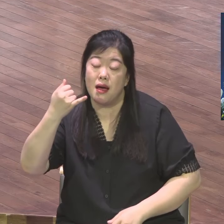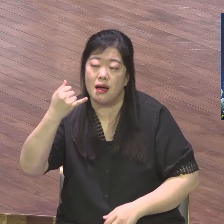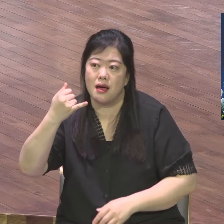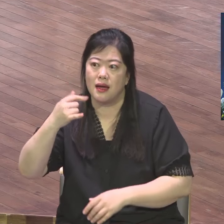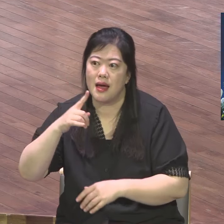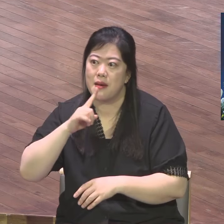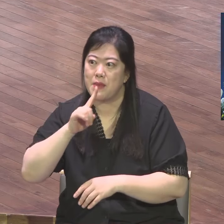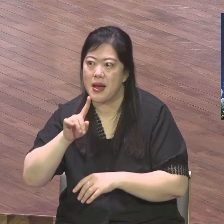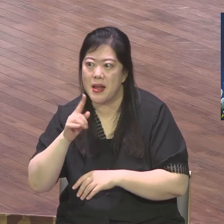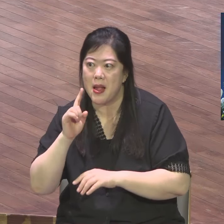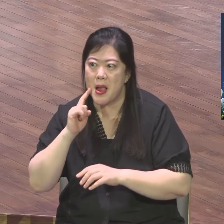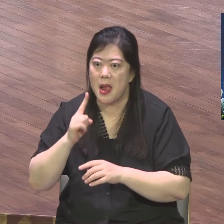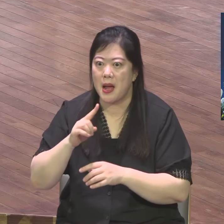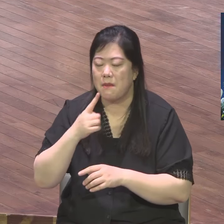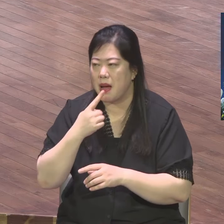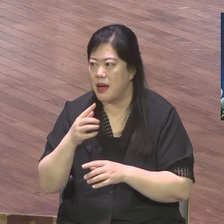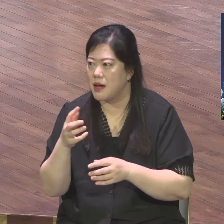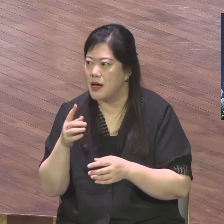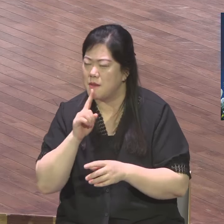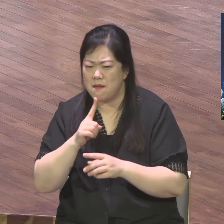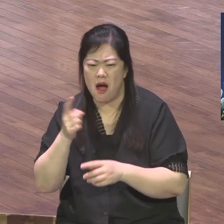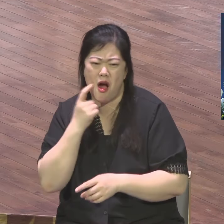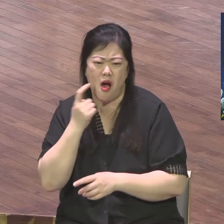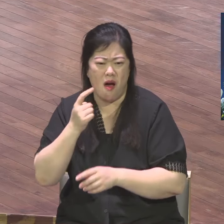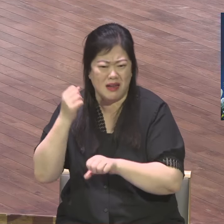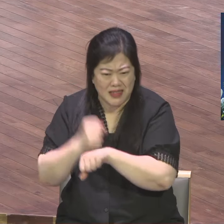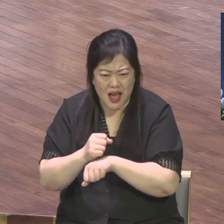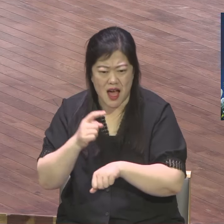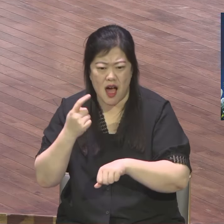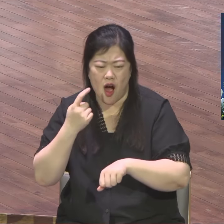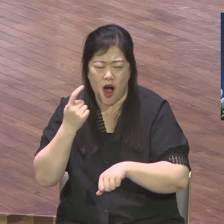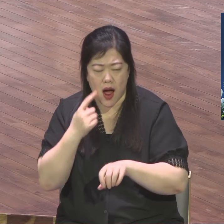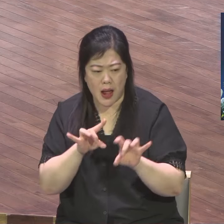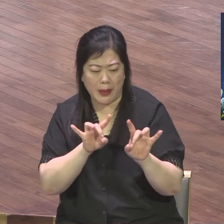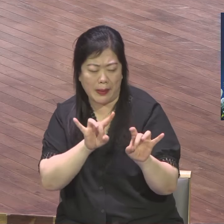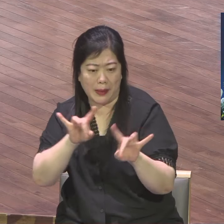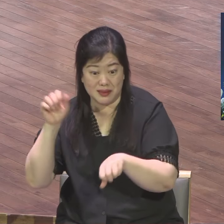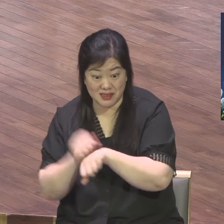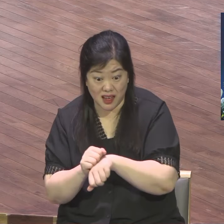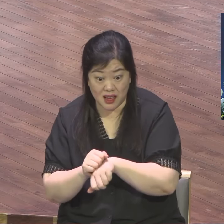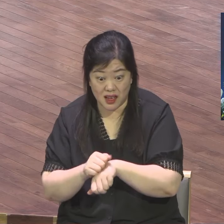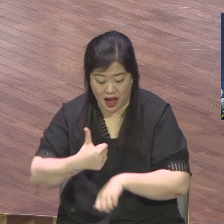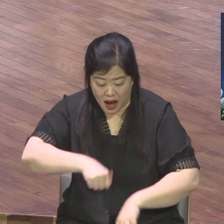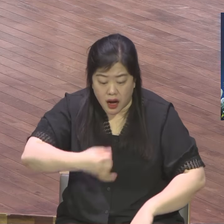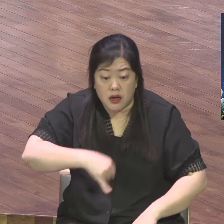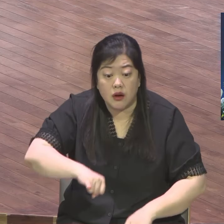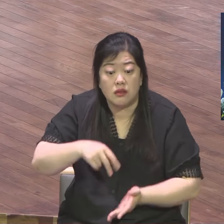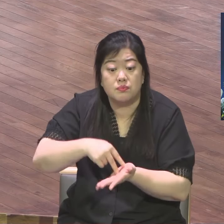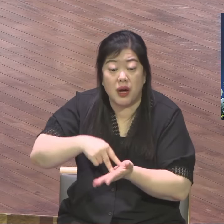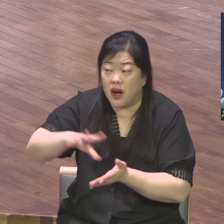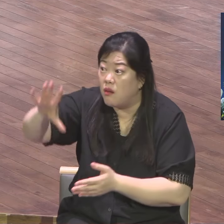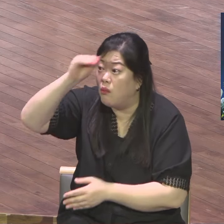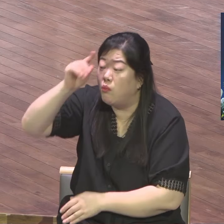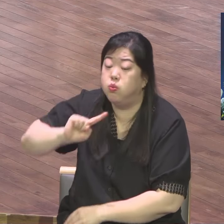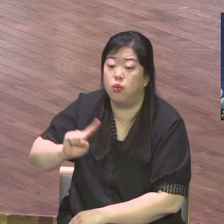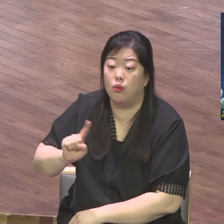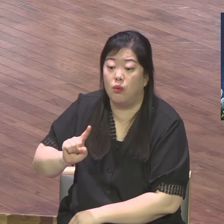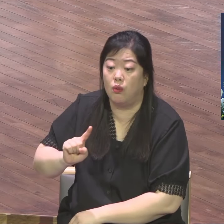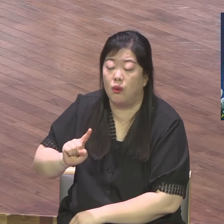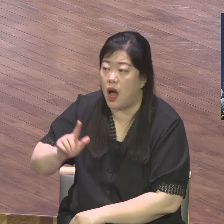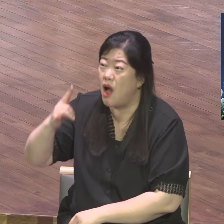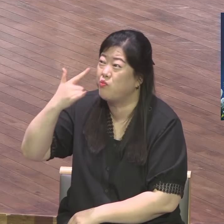갑니다. 그대로. 여러분이 지금 하나님 앞에 정직한 삶, 말씀의 망대가 견고하게 서 있는 삶을 살게